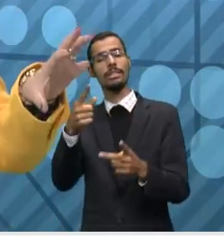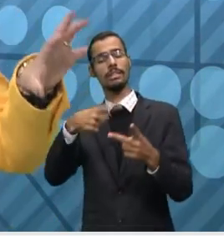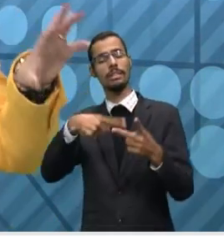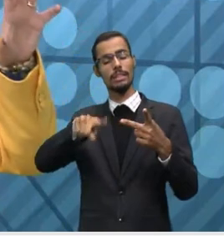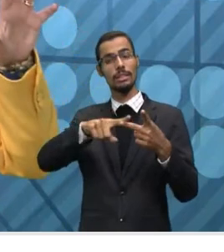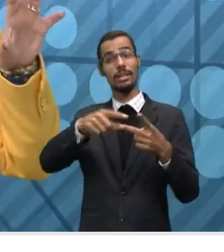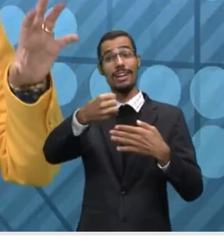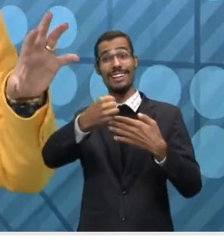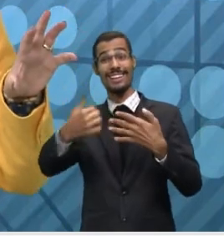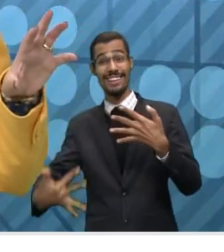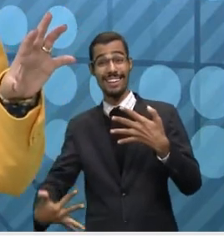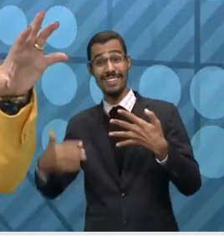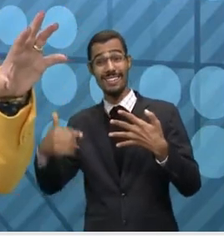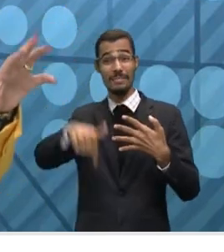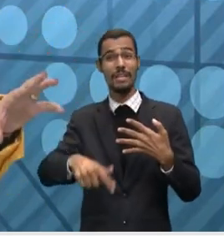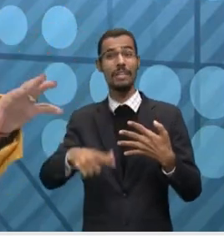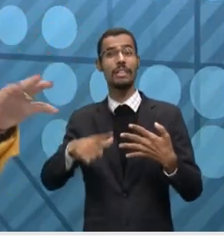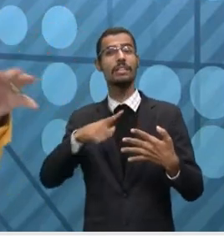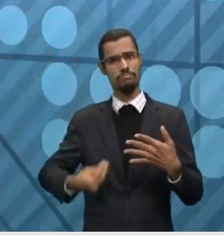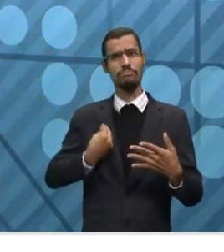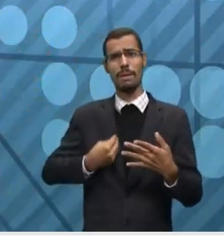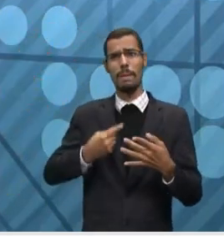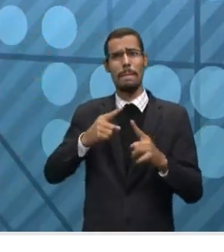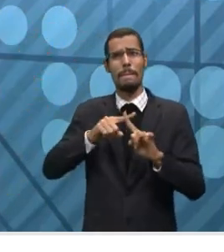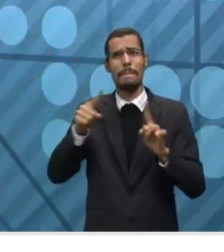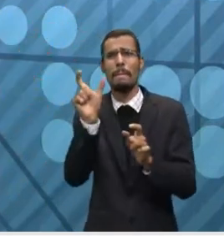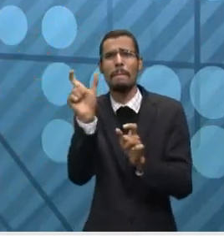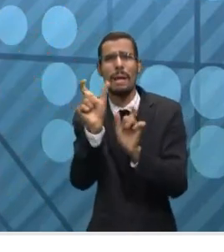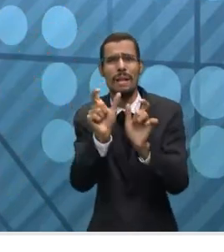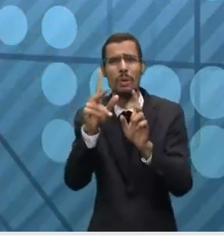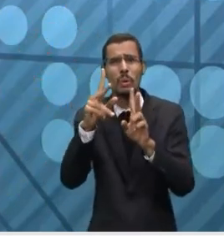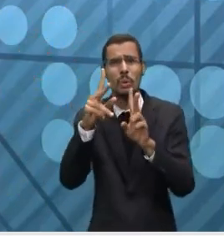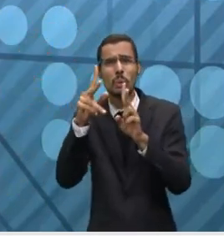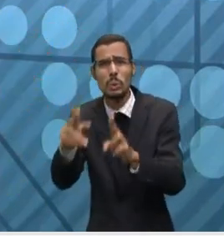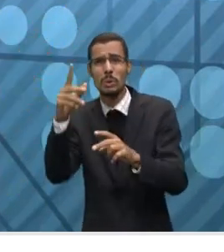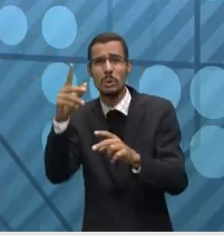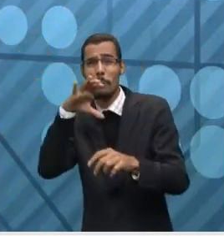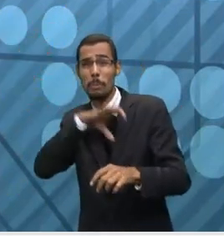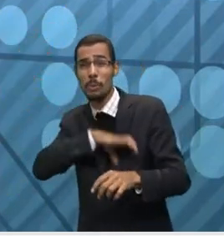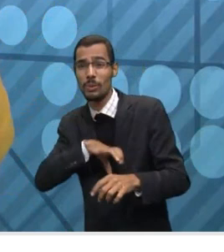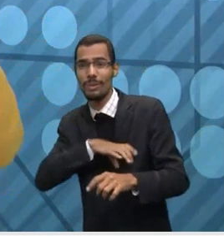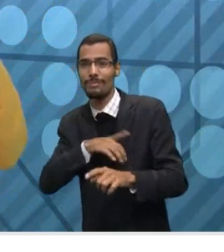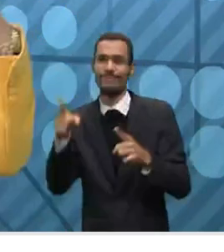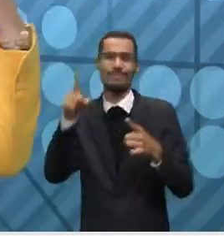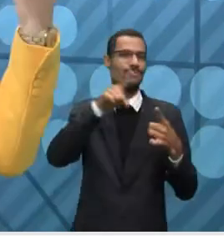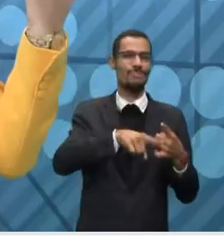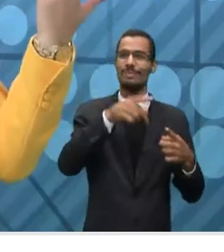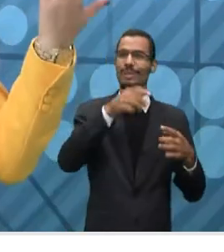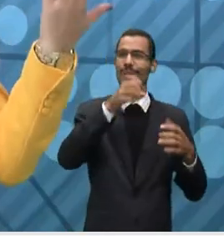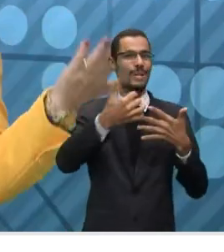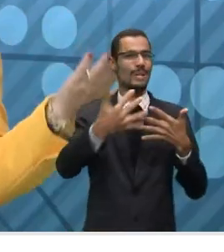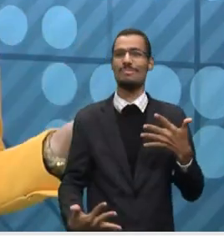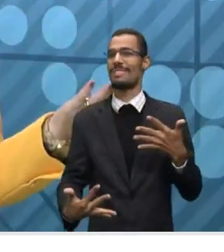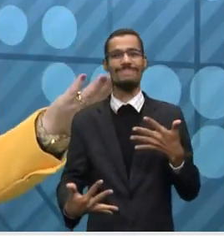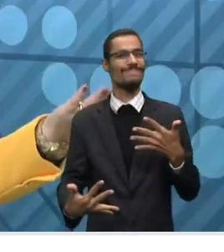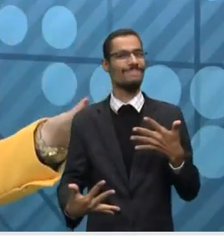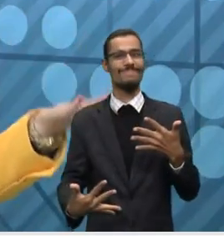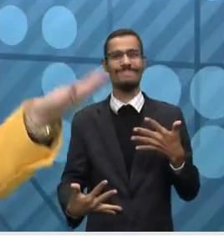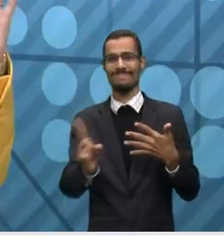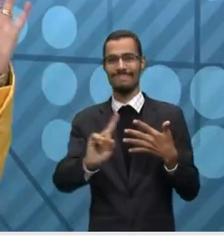na Libras, esse elemento também está presente, mas nem todas as palavras compostas da língua portuguesa serão compostas também em